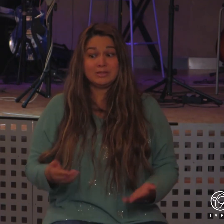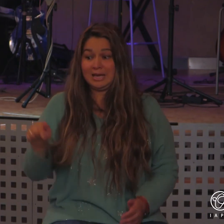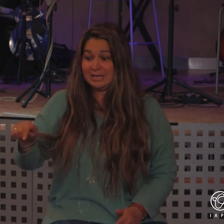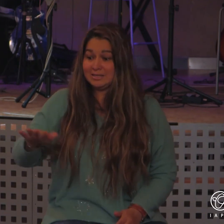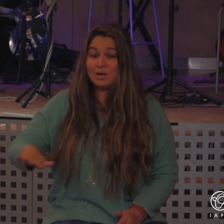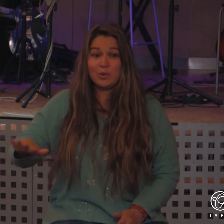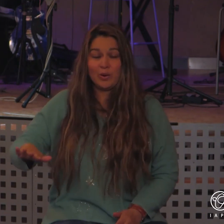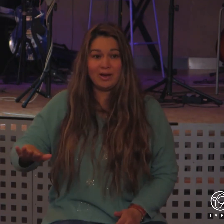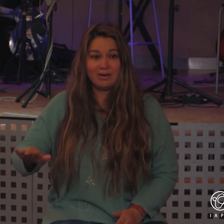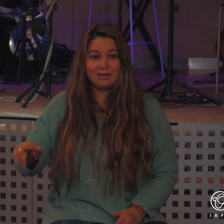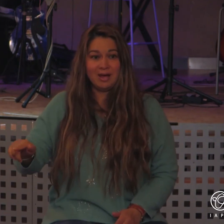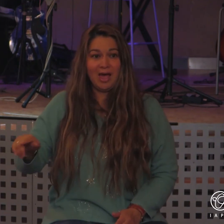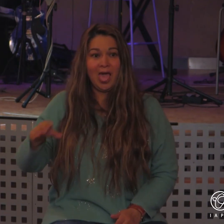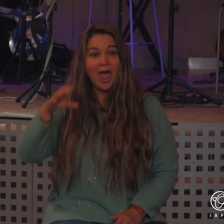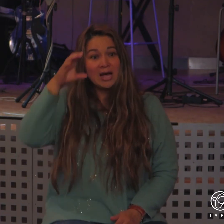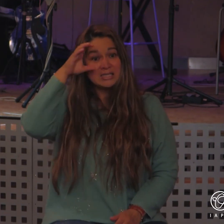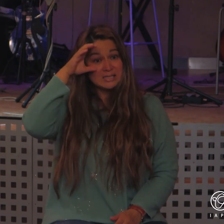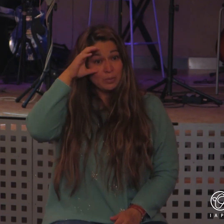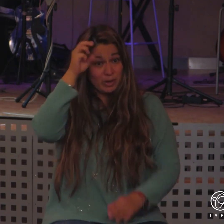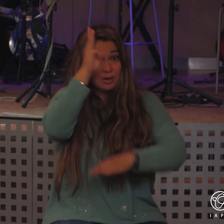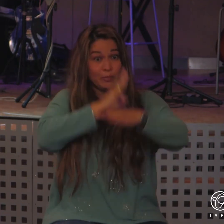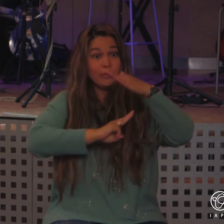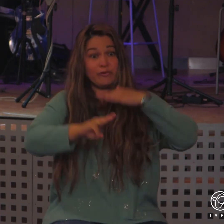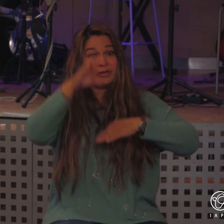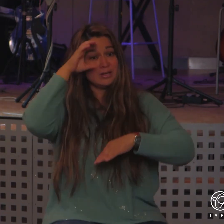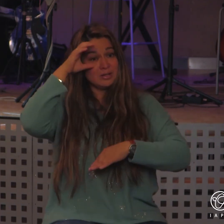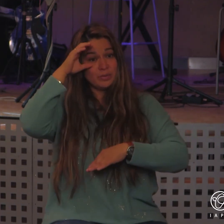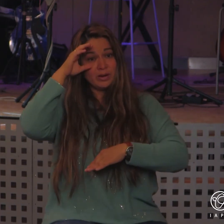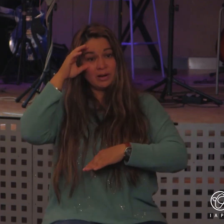vuelve periódicamente, una y otra vez,